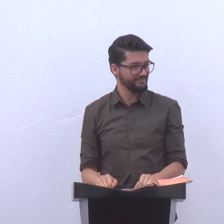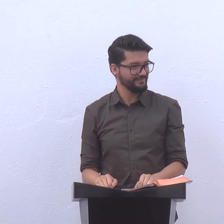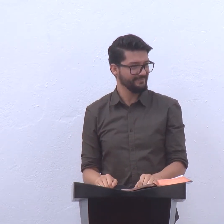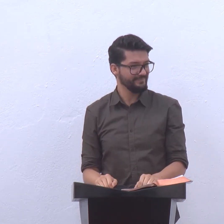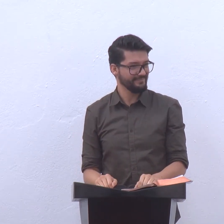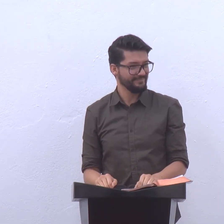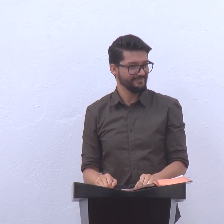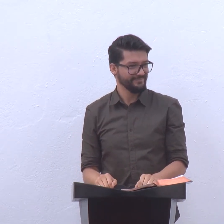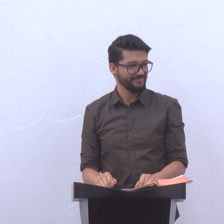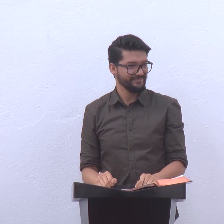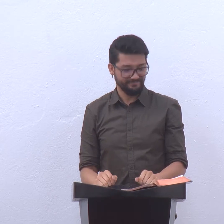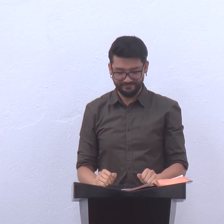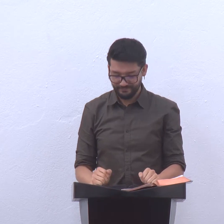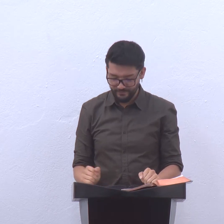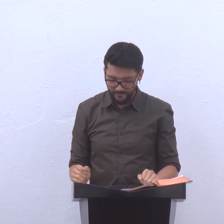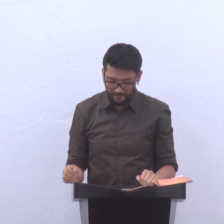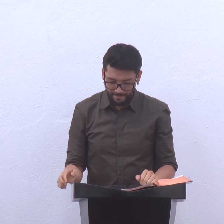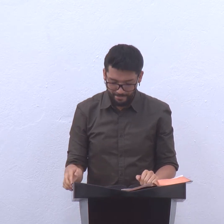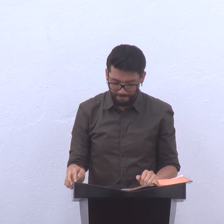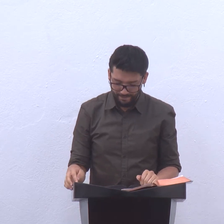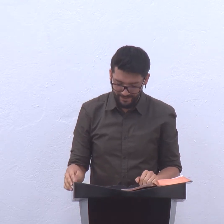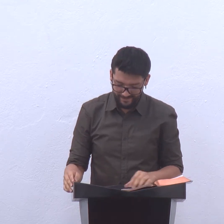las fuentes de vida.